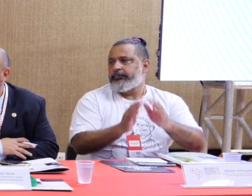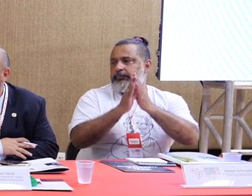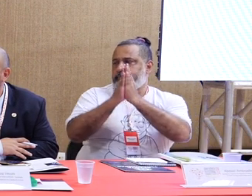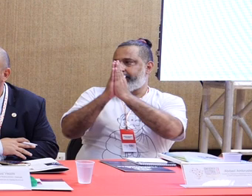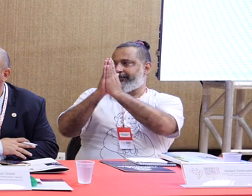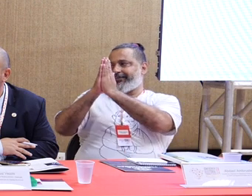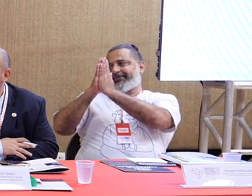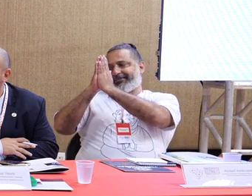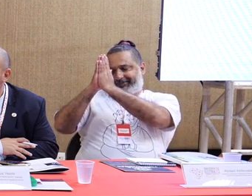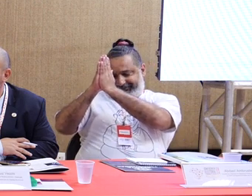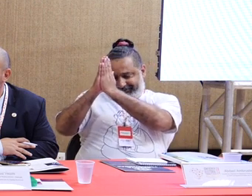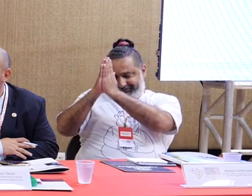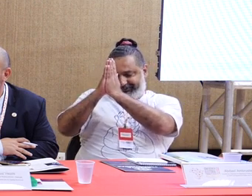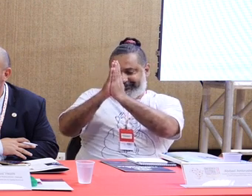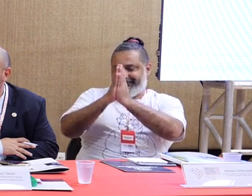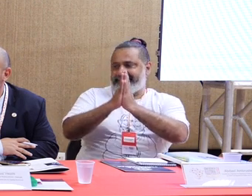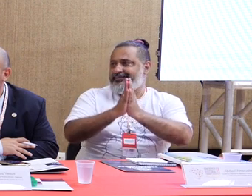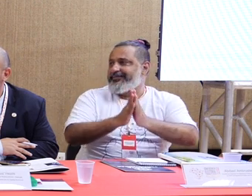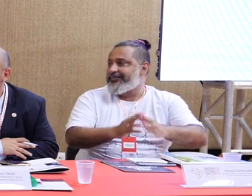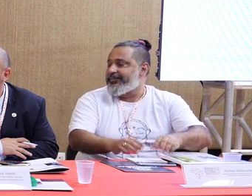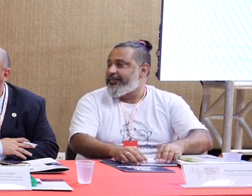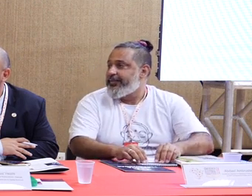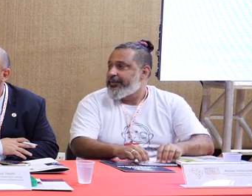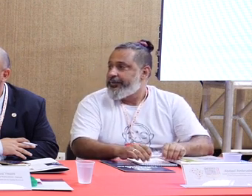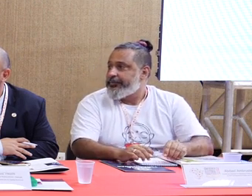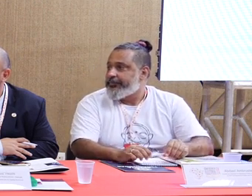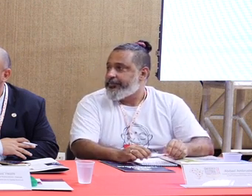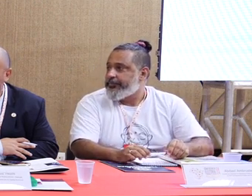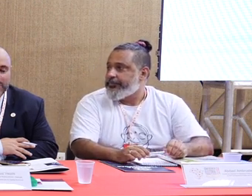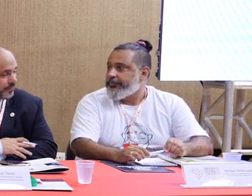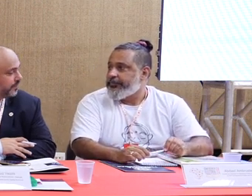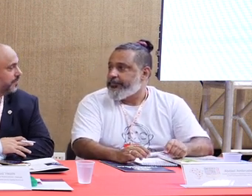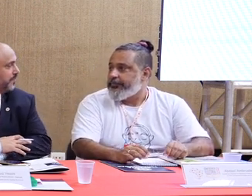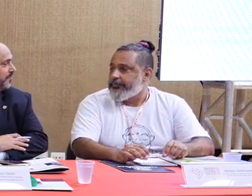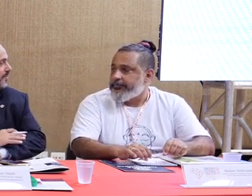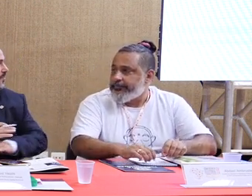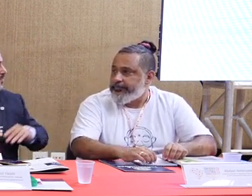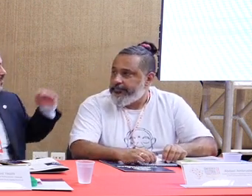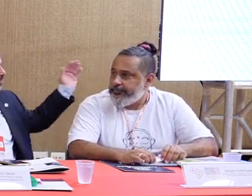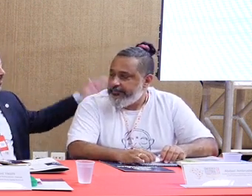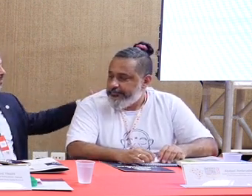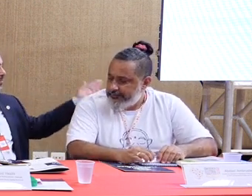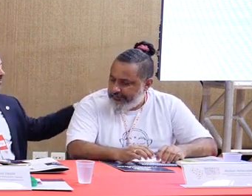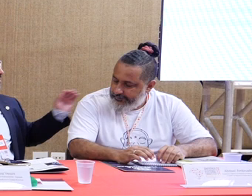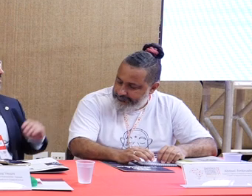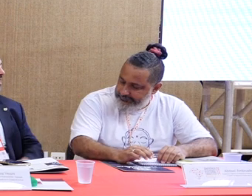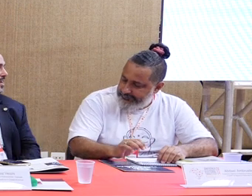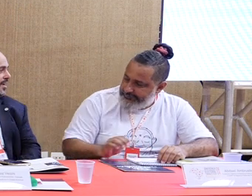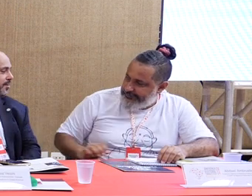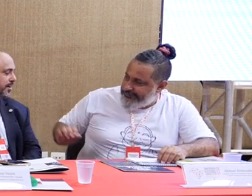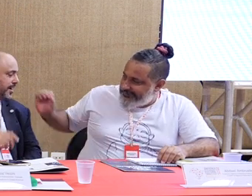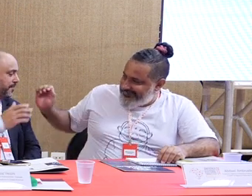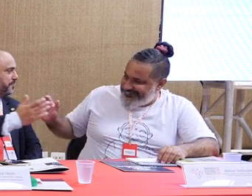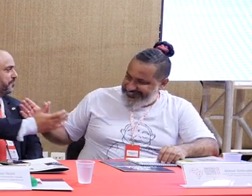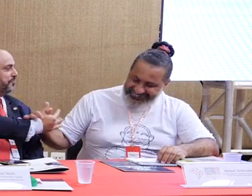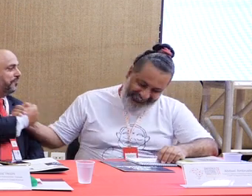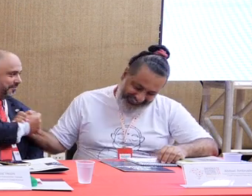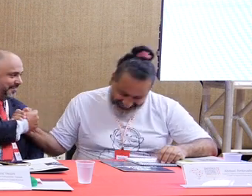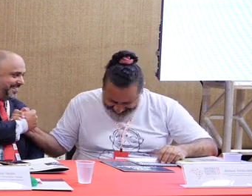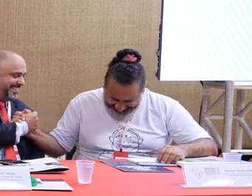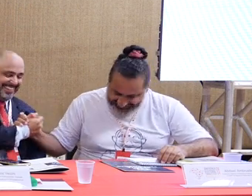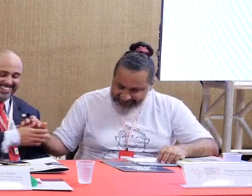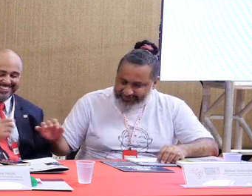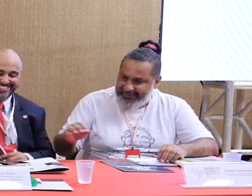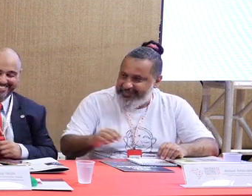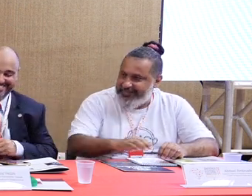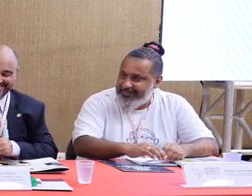meu querido companheiro Abdael, nosso líder, que conseguiu criar em todo o Brasil, Cantalice, os setoriais de segurança pública